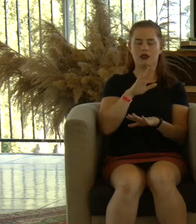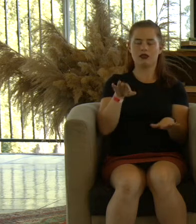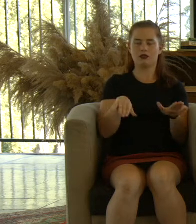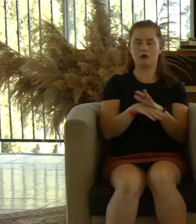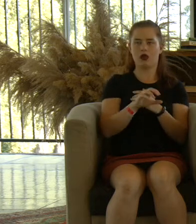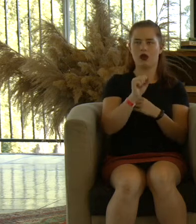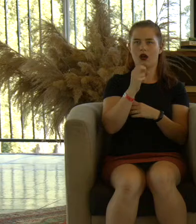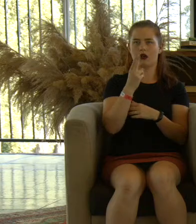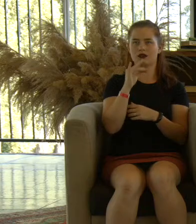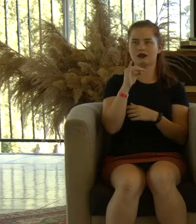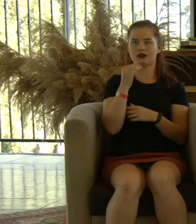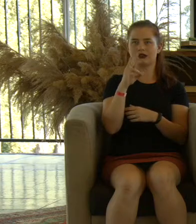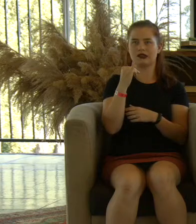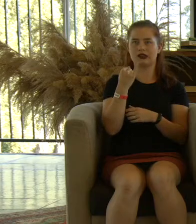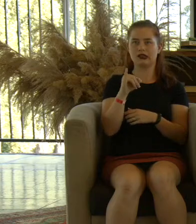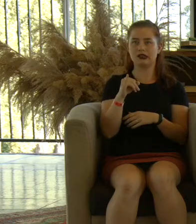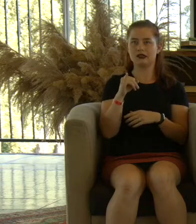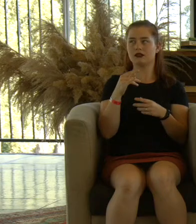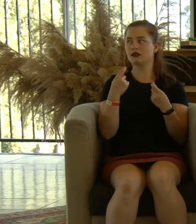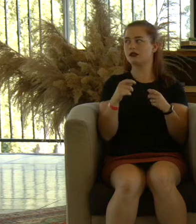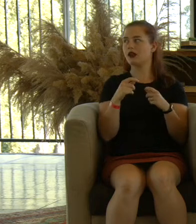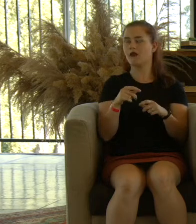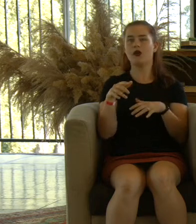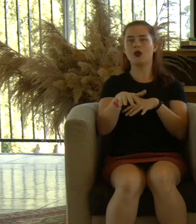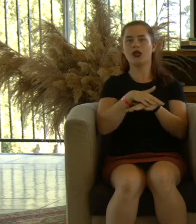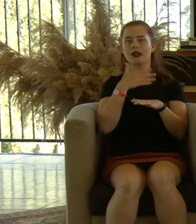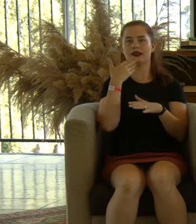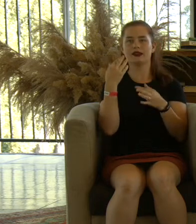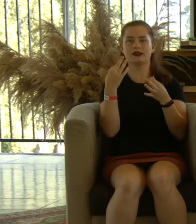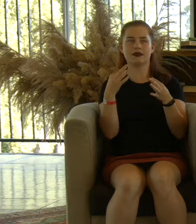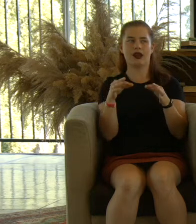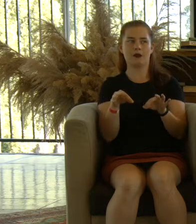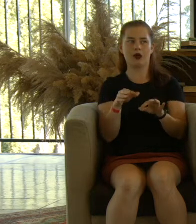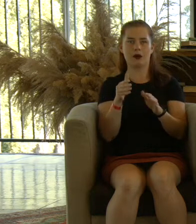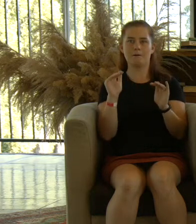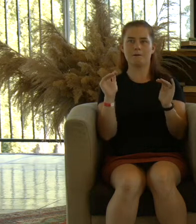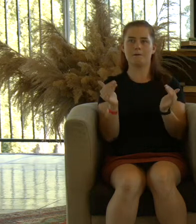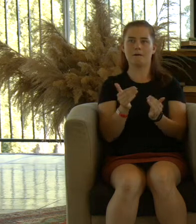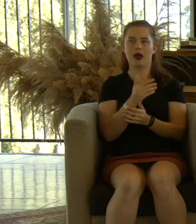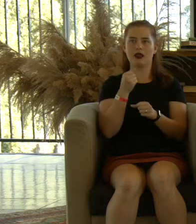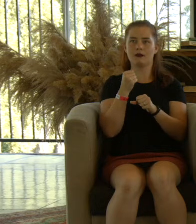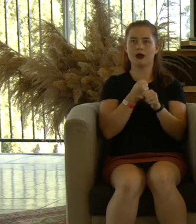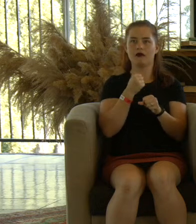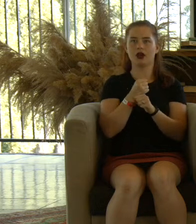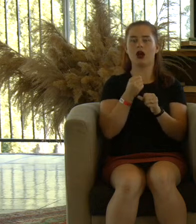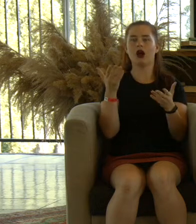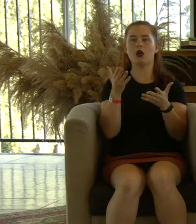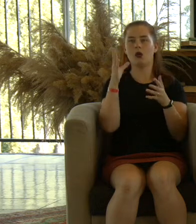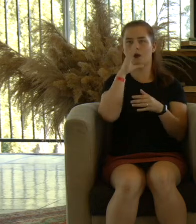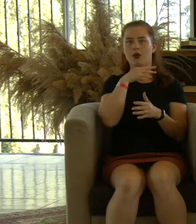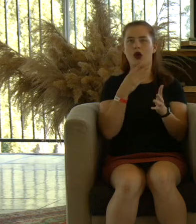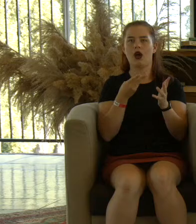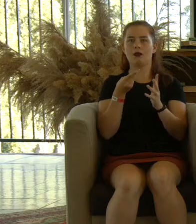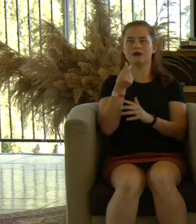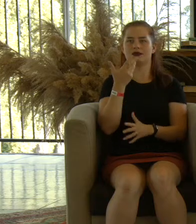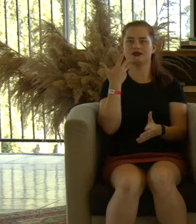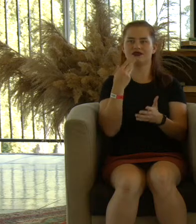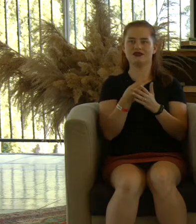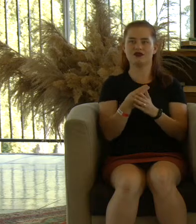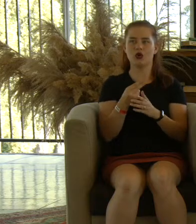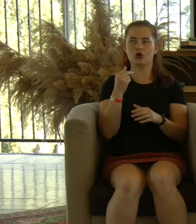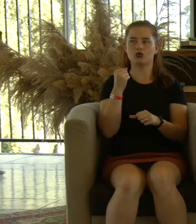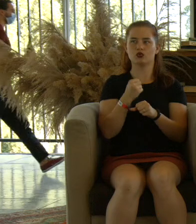товар. На рынке нет свободы, на рынке нет малых производителей, которые могут окупать свой труд. В тех странах, где есть